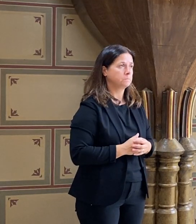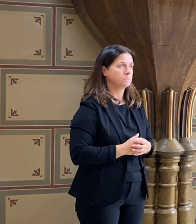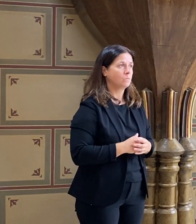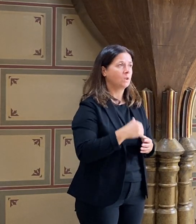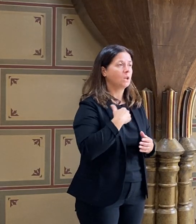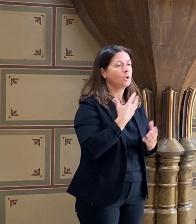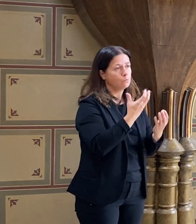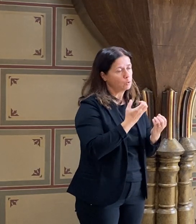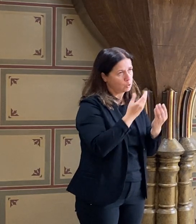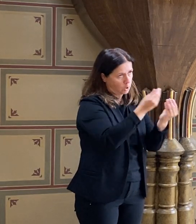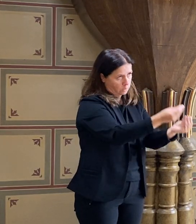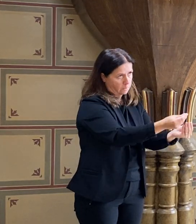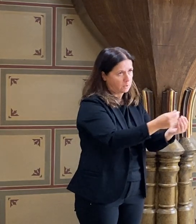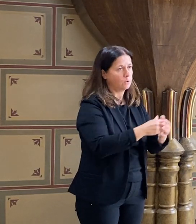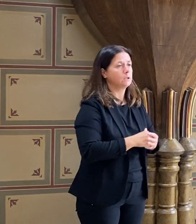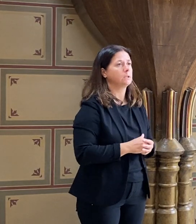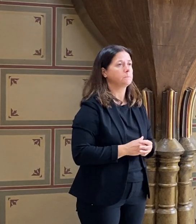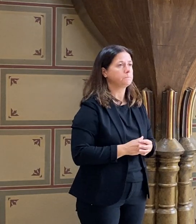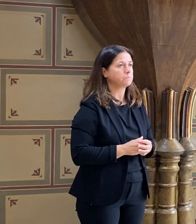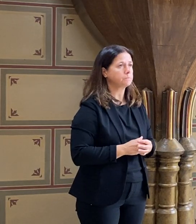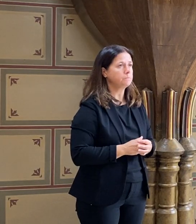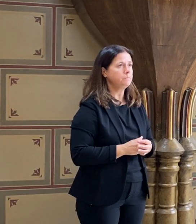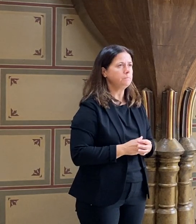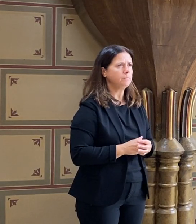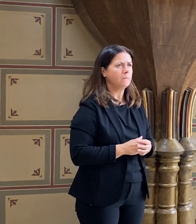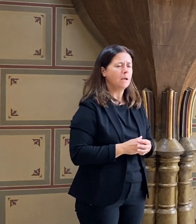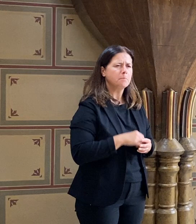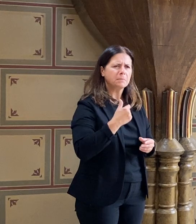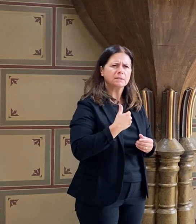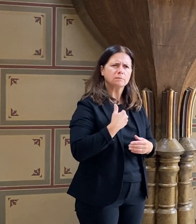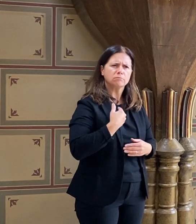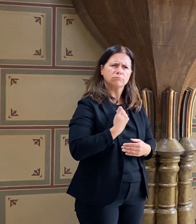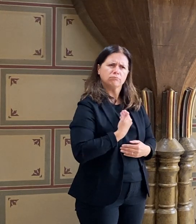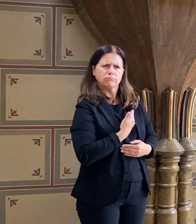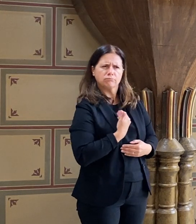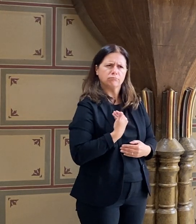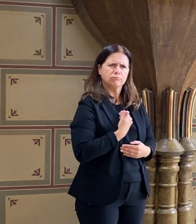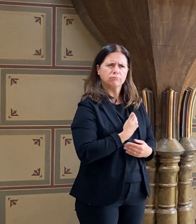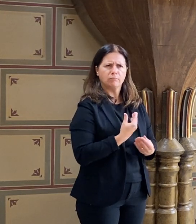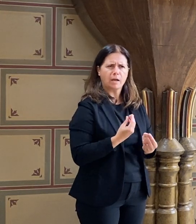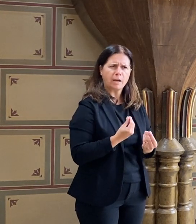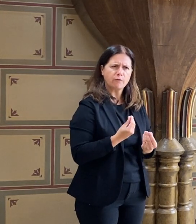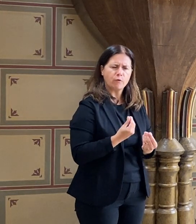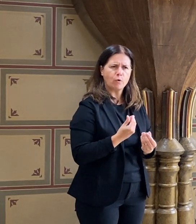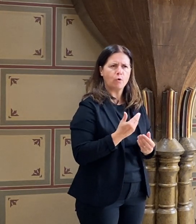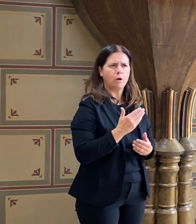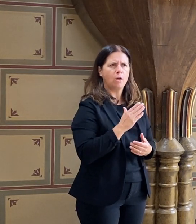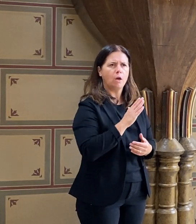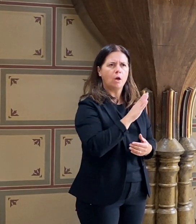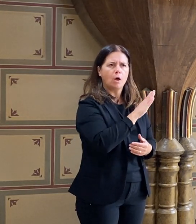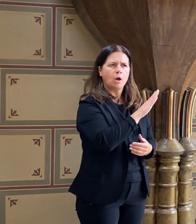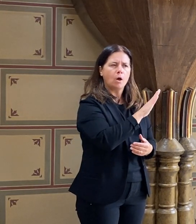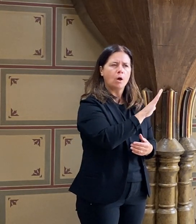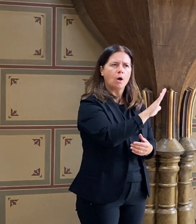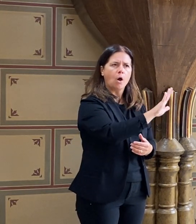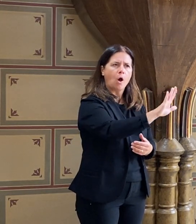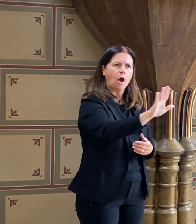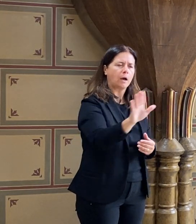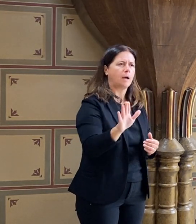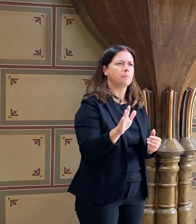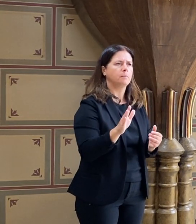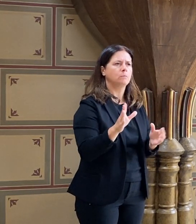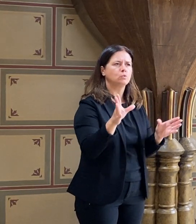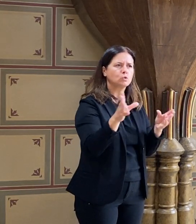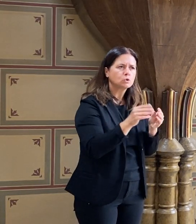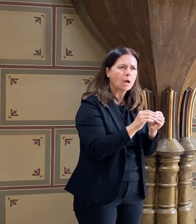wünsche ich euch mit. Dieses Gemisch der Gefühle in eurem Miteinander und Füreinander